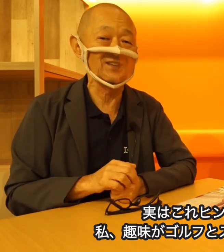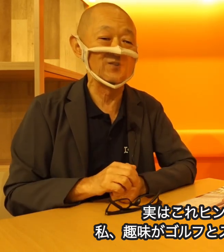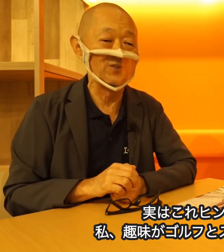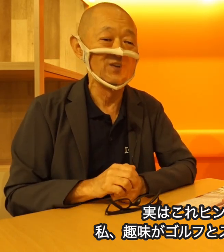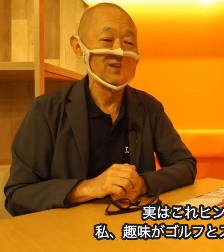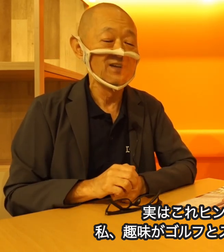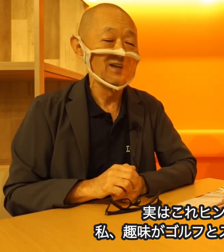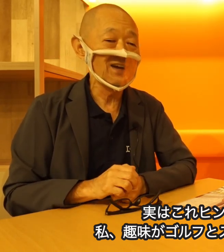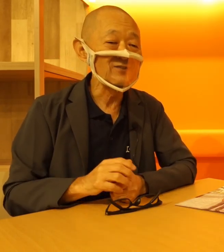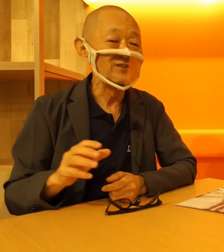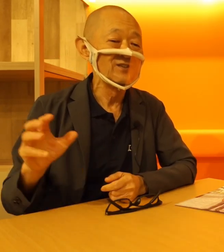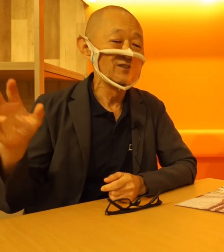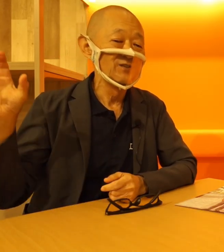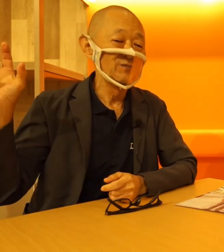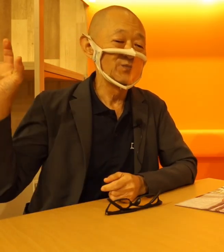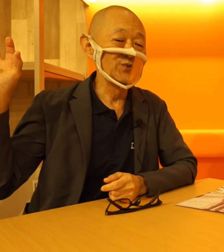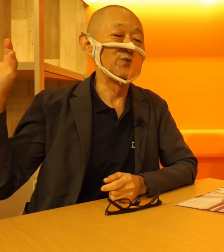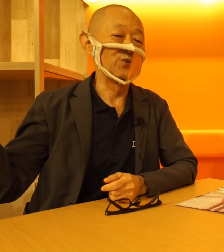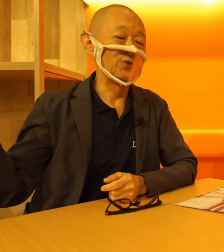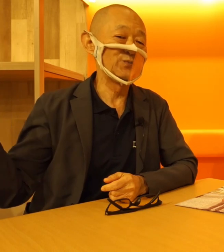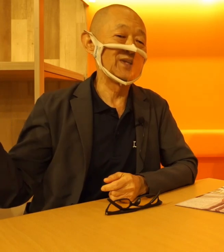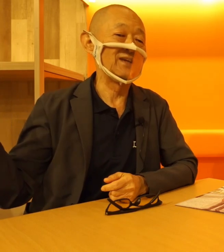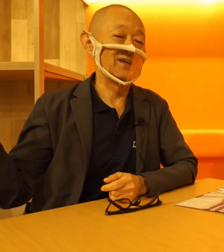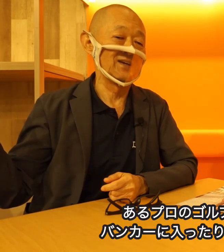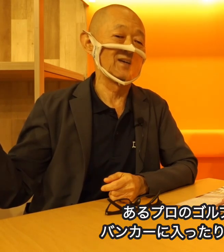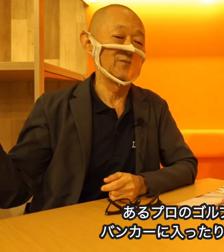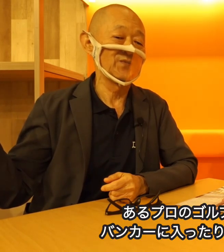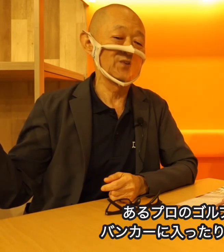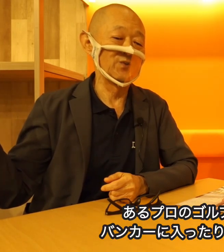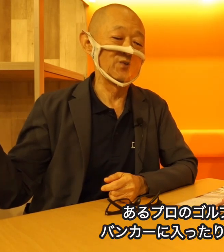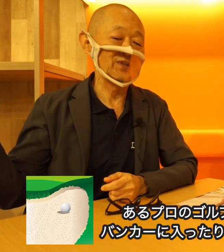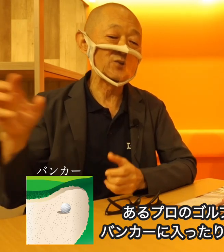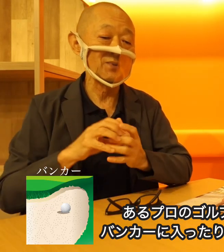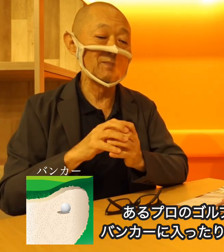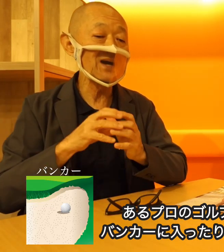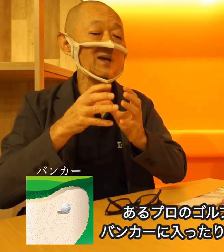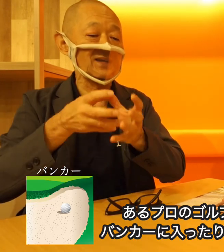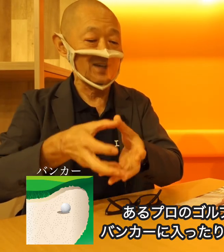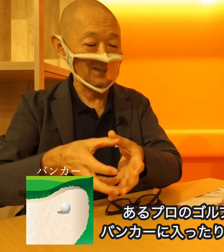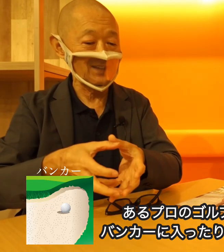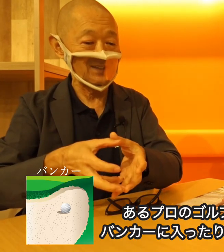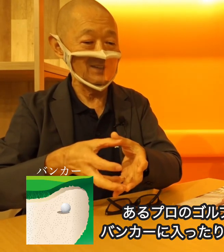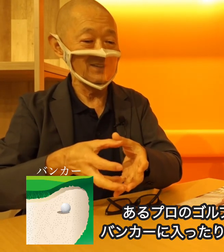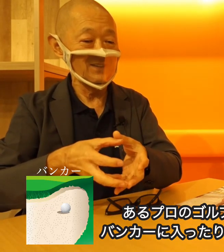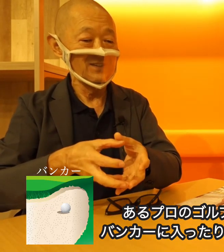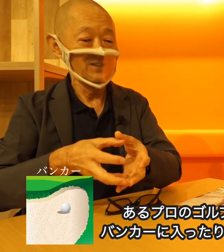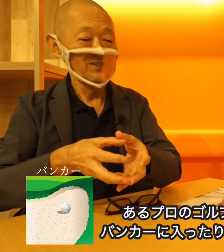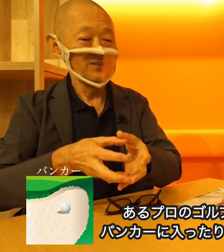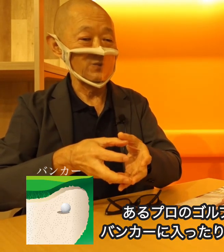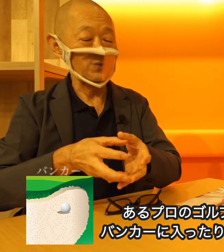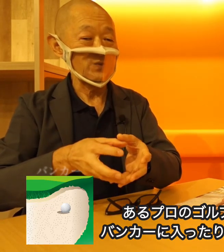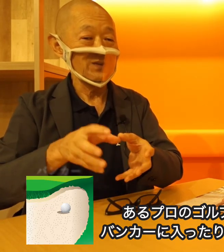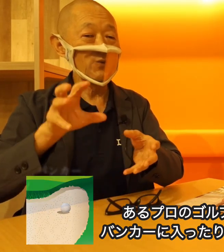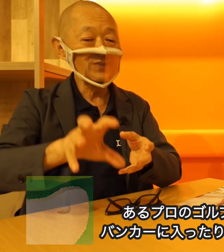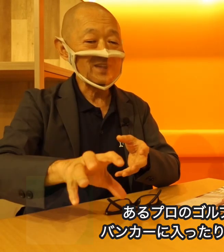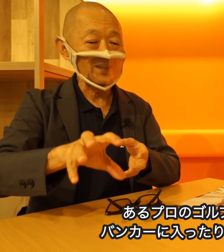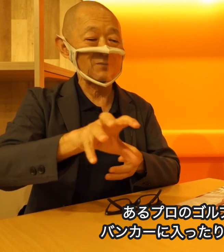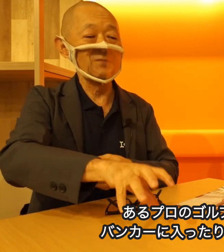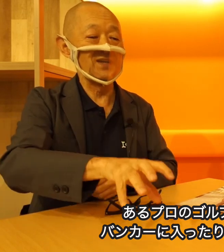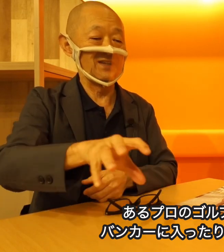ど、 はい、 あるプロのゴルフプレーヤーがその例えばバンカーに入ったり、その困難な場面にな